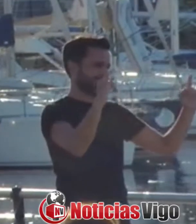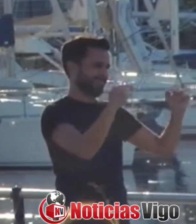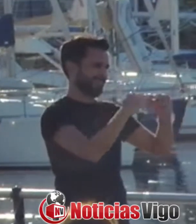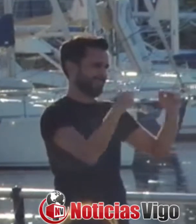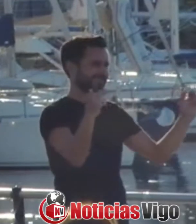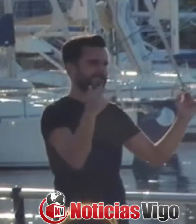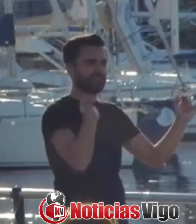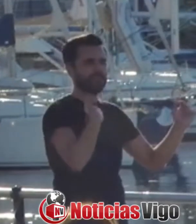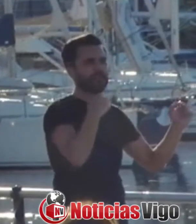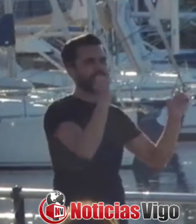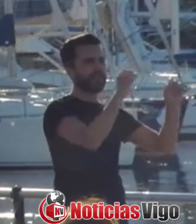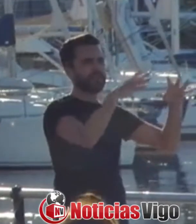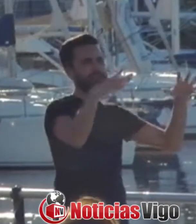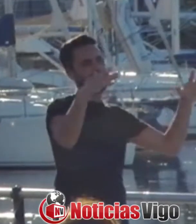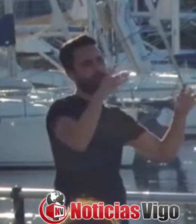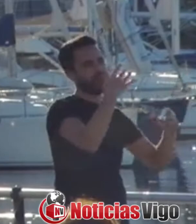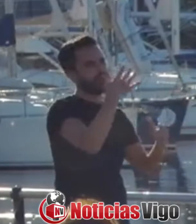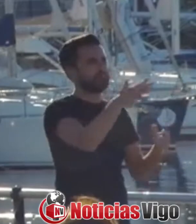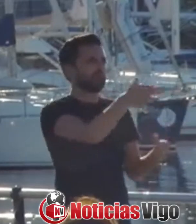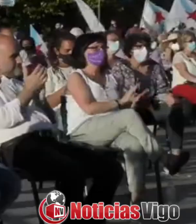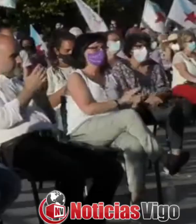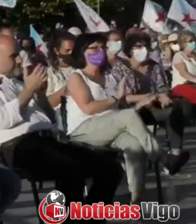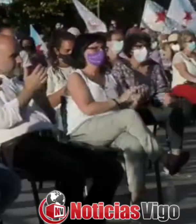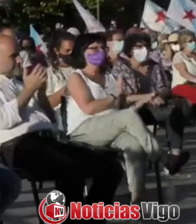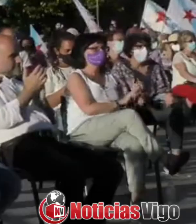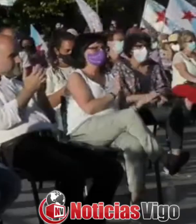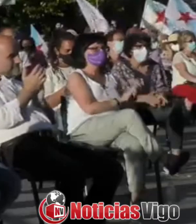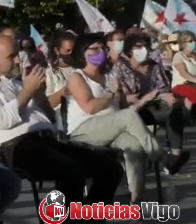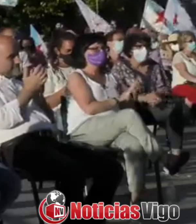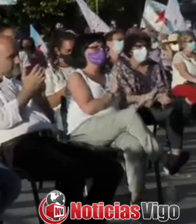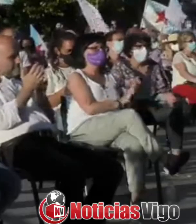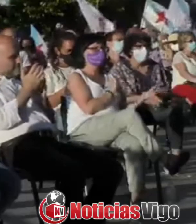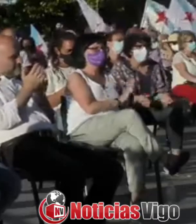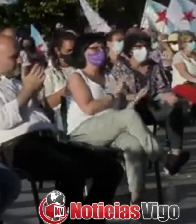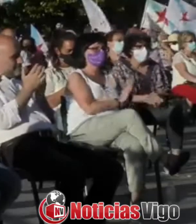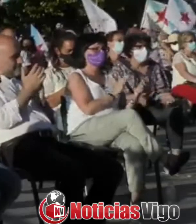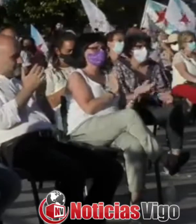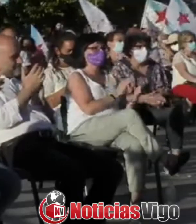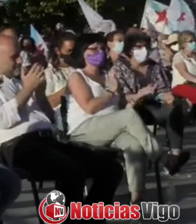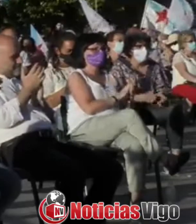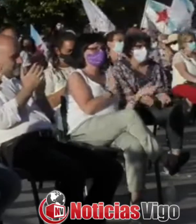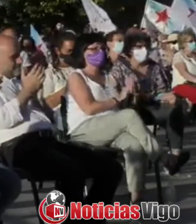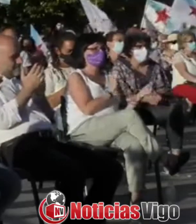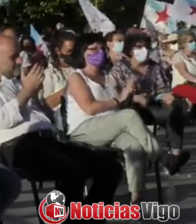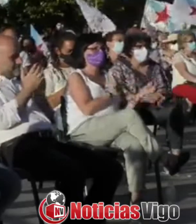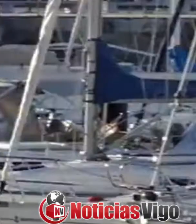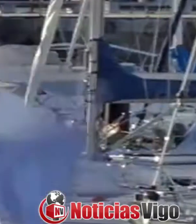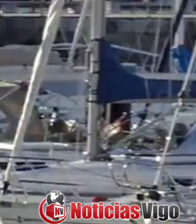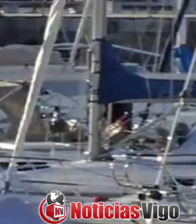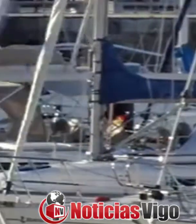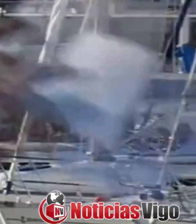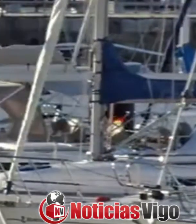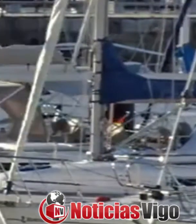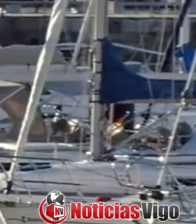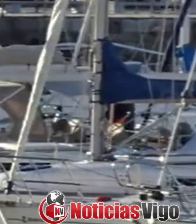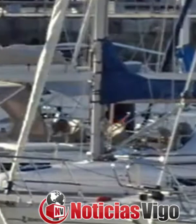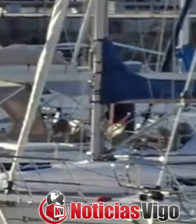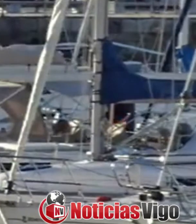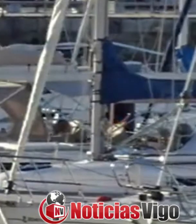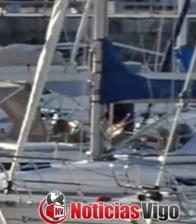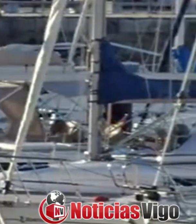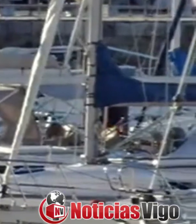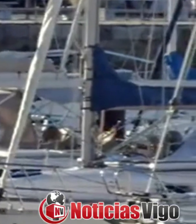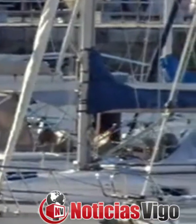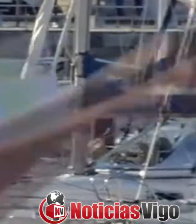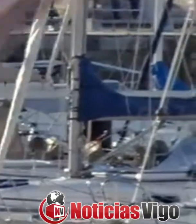e competir coa organización do Nadal. Pero, por favor, como vamos a erguer Vigo con esos señores que creen que este é un